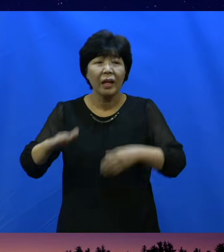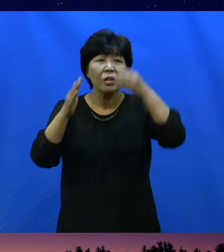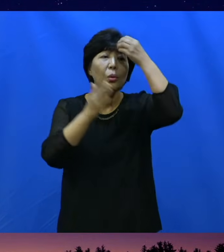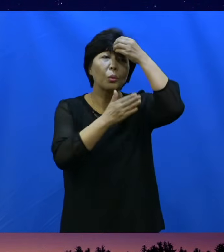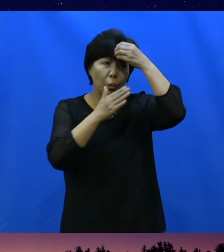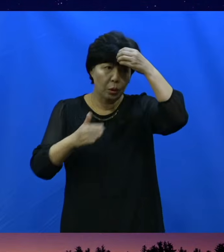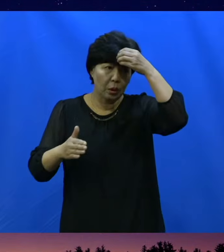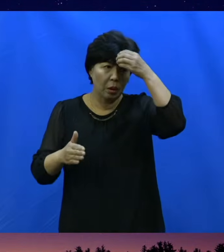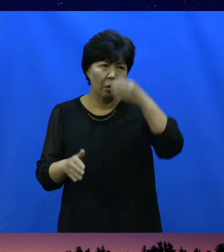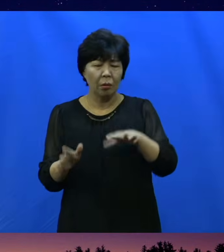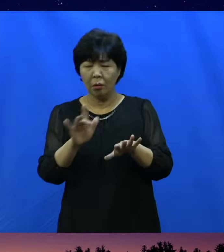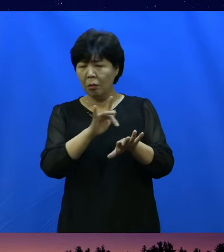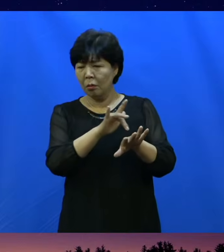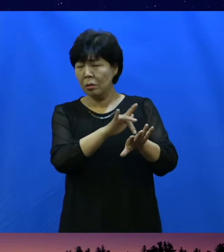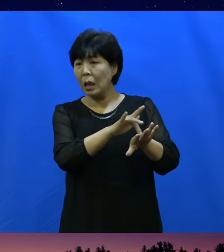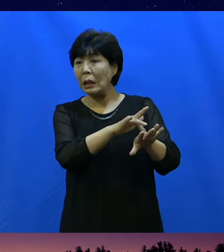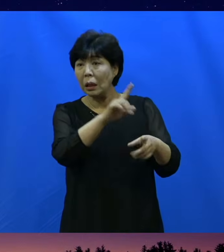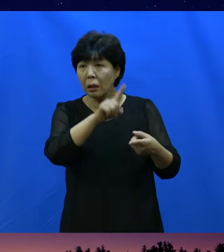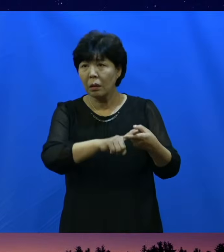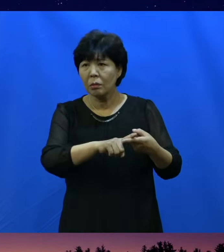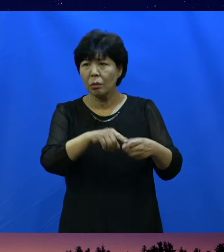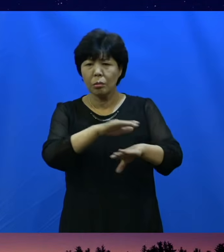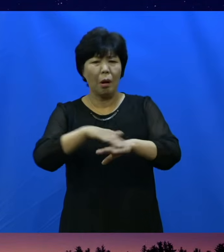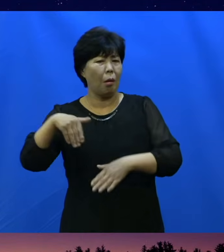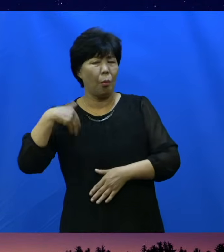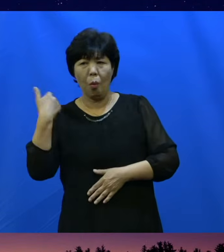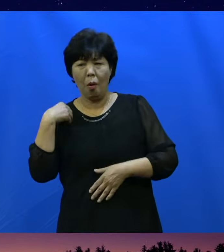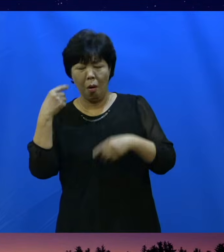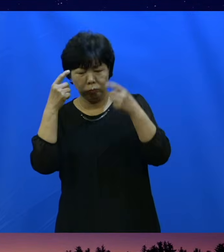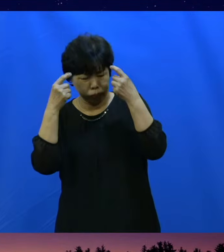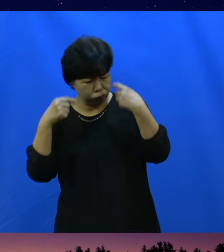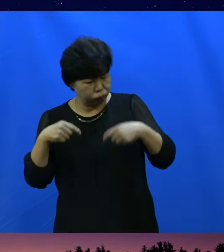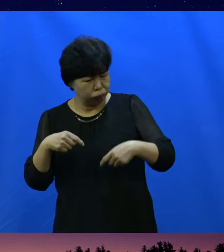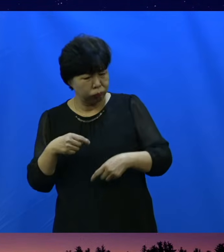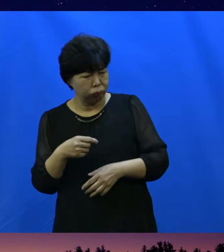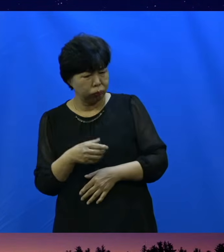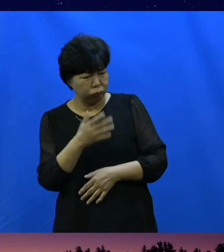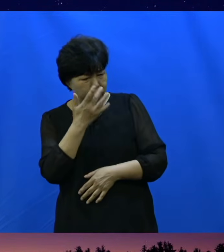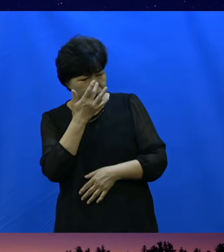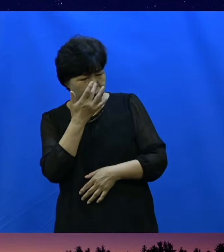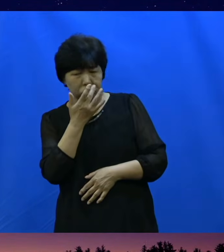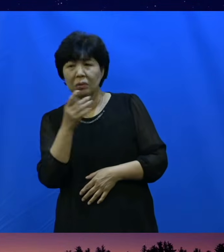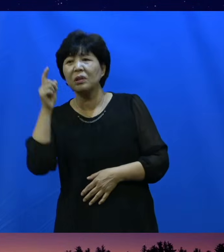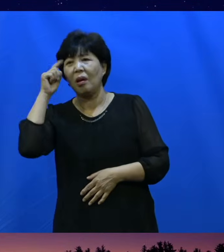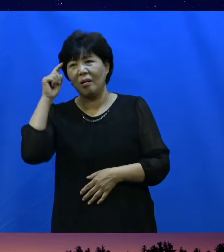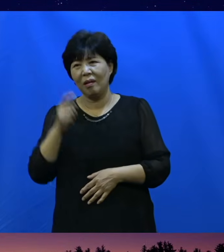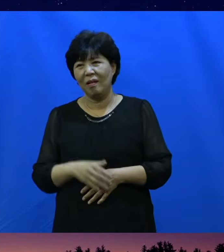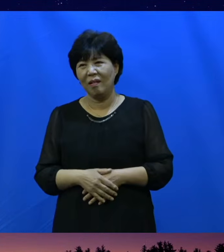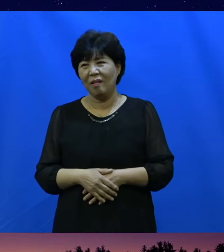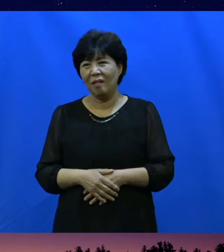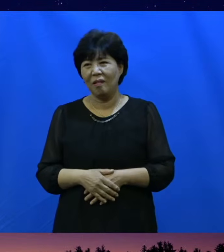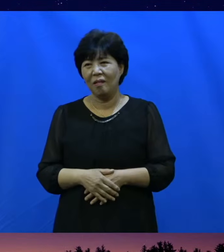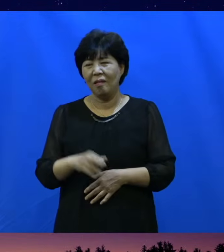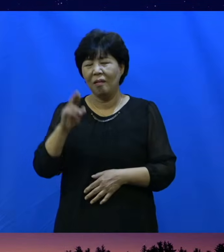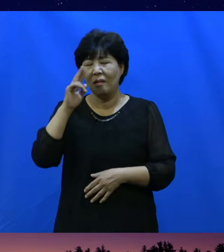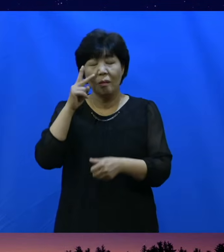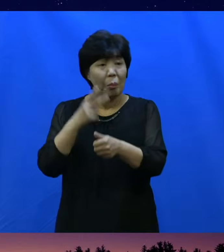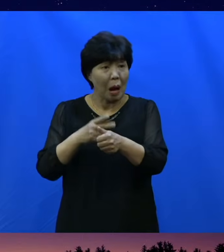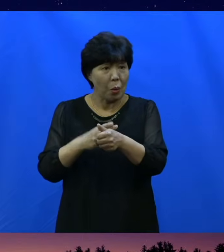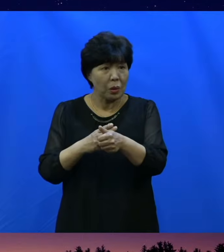존재를 부인하기도 하고 관심조차도 없고. 바울이 왜 이렇게 영적 전쟁을 다루고